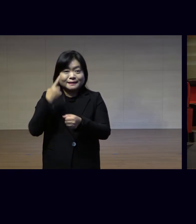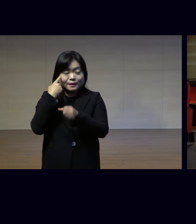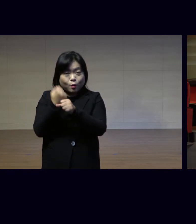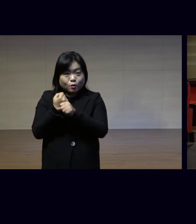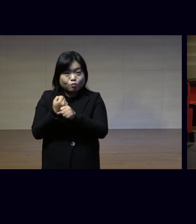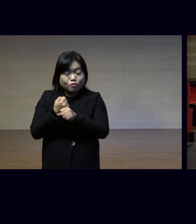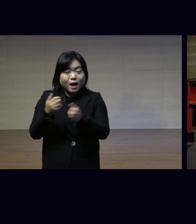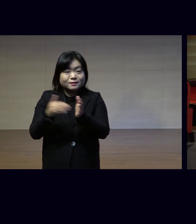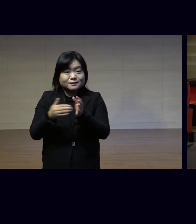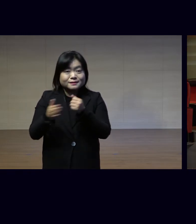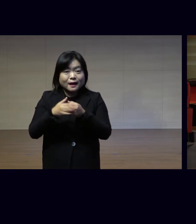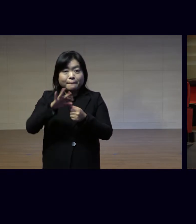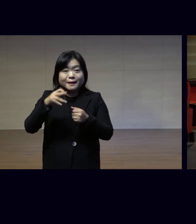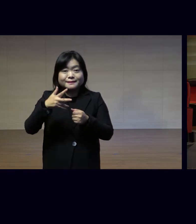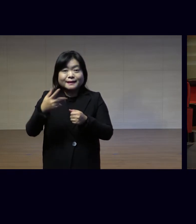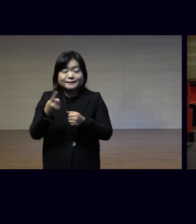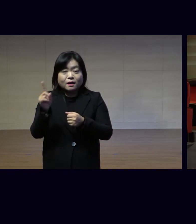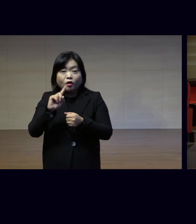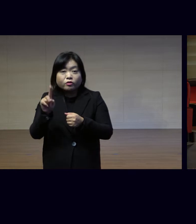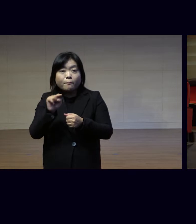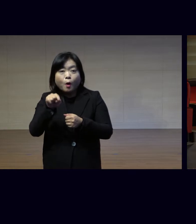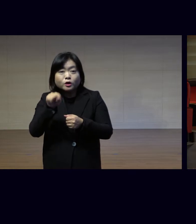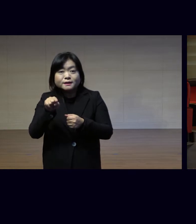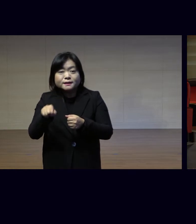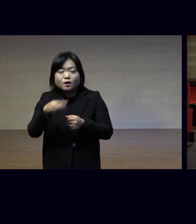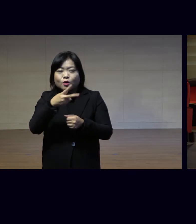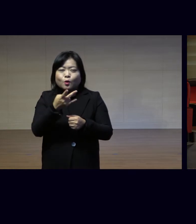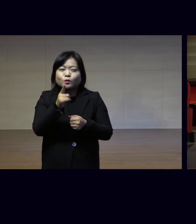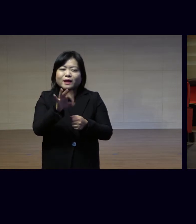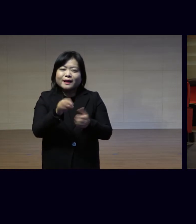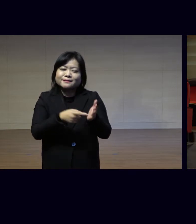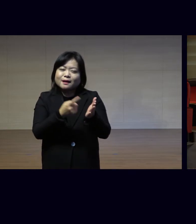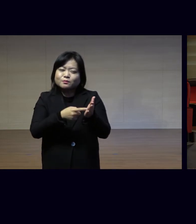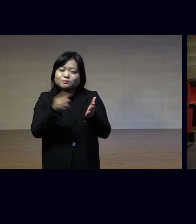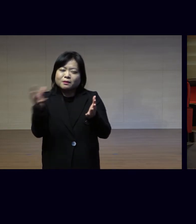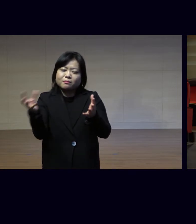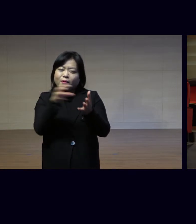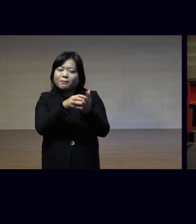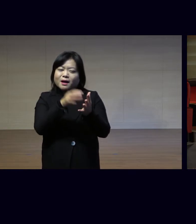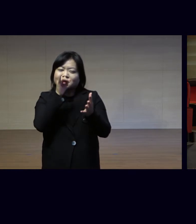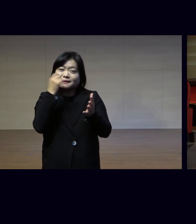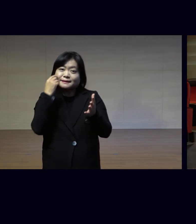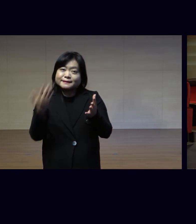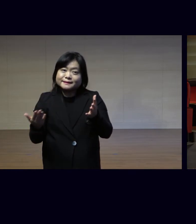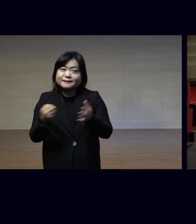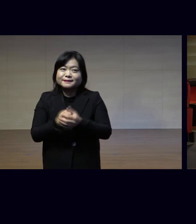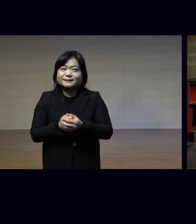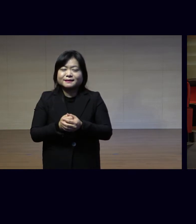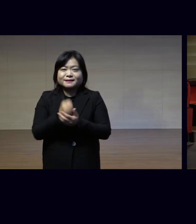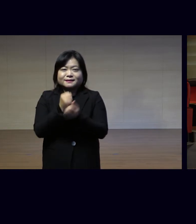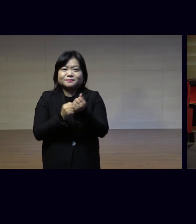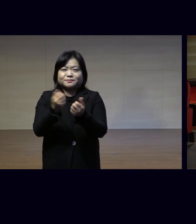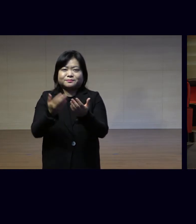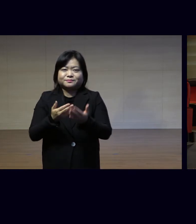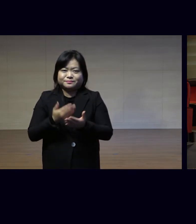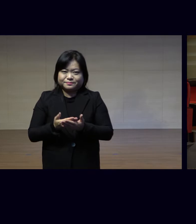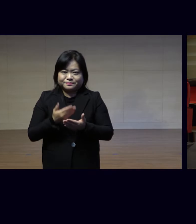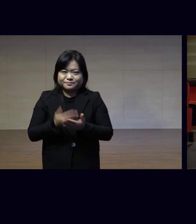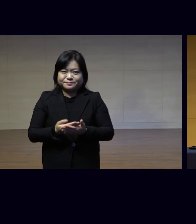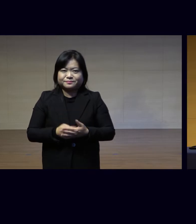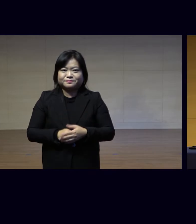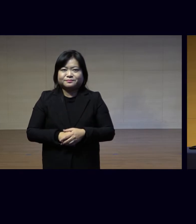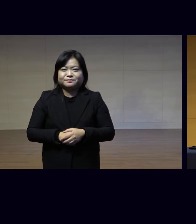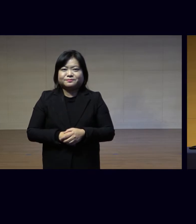공부하셨으니까 발자크의 어떤 면이 로댕의 작품에 그렇게 나왔다. 이렇게 좀 의문을 좀 풀어주십시오. 아유 뭐 이상입니다.